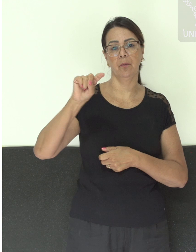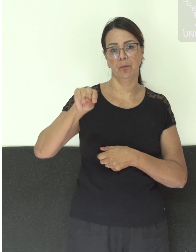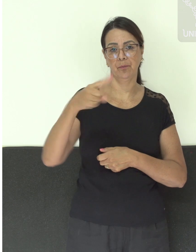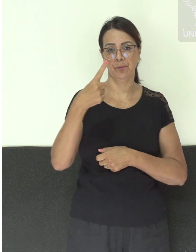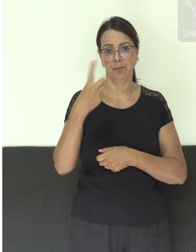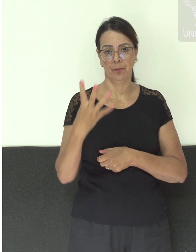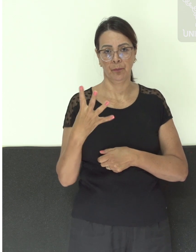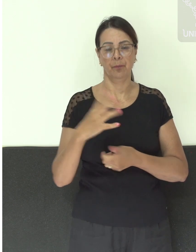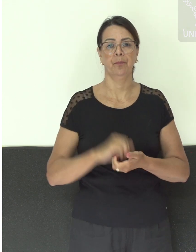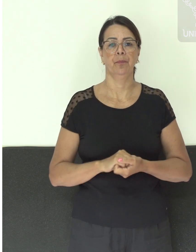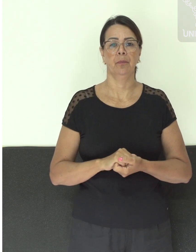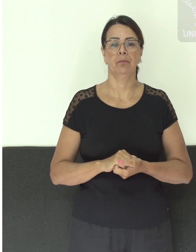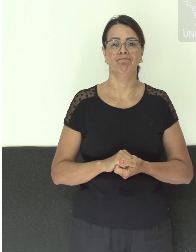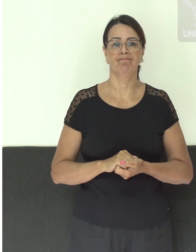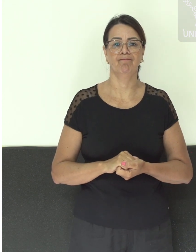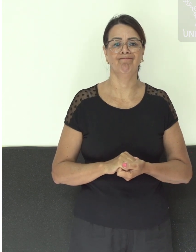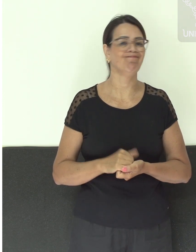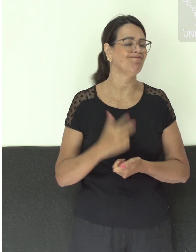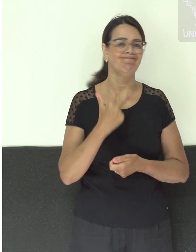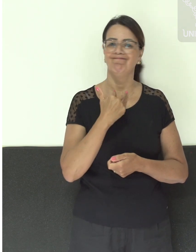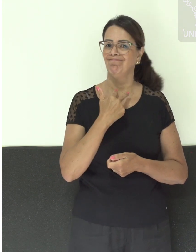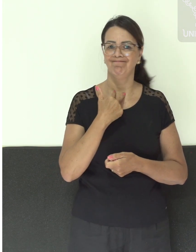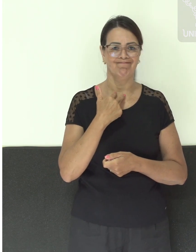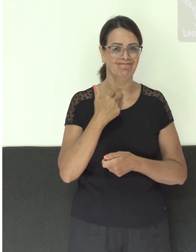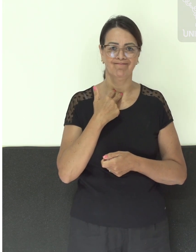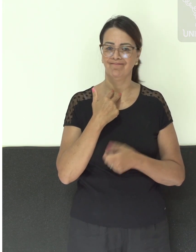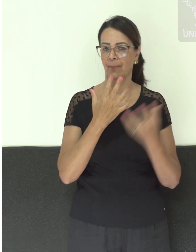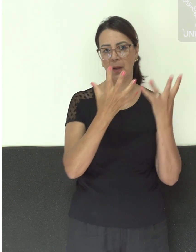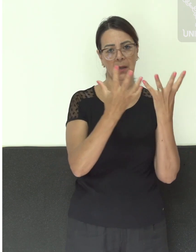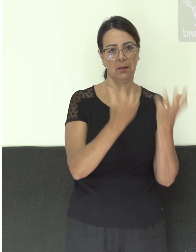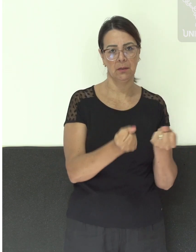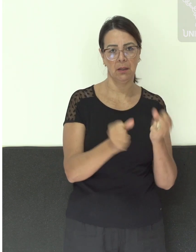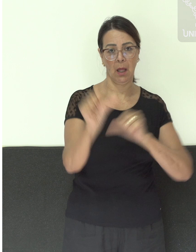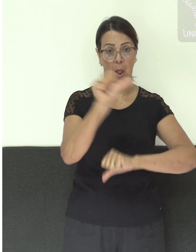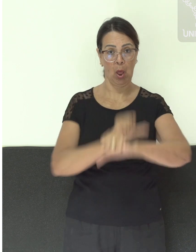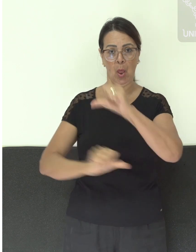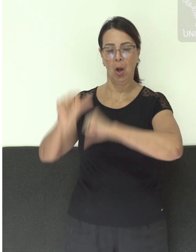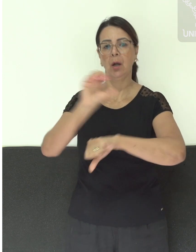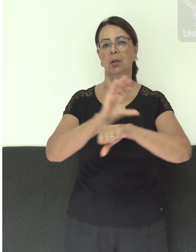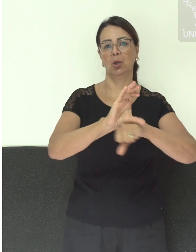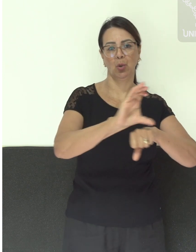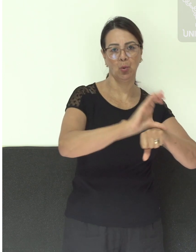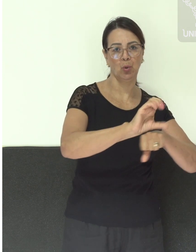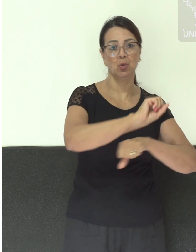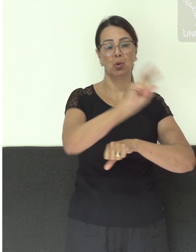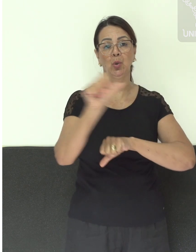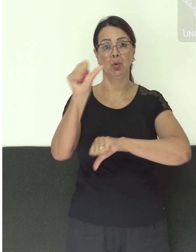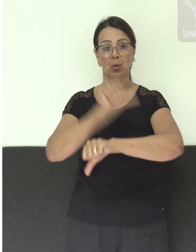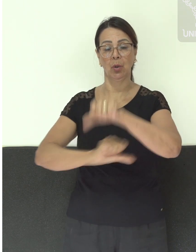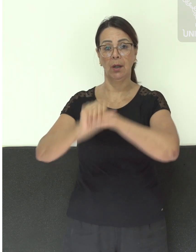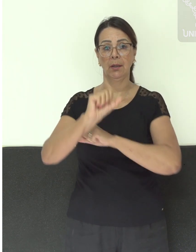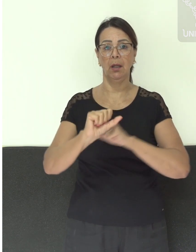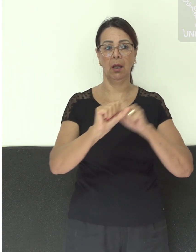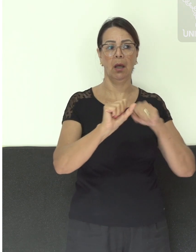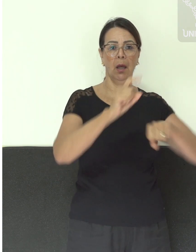9.14. Em hipótese alguma, será permitida a permuta de curso ou de turno entre os